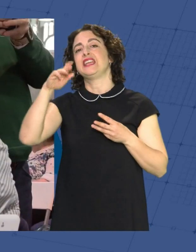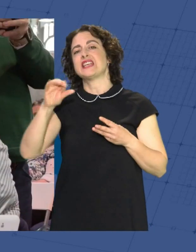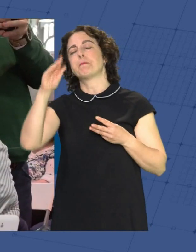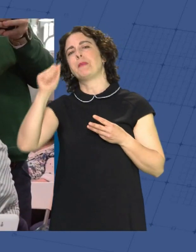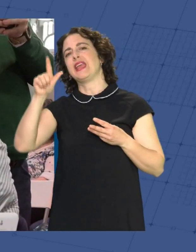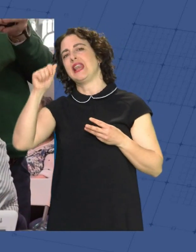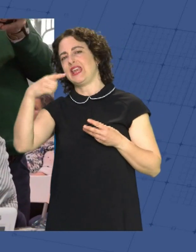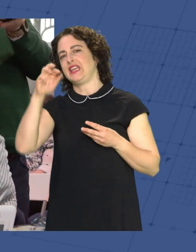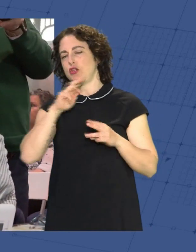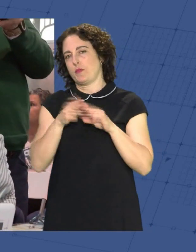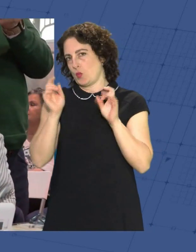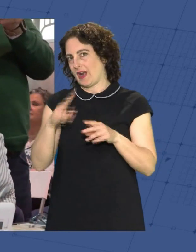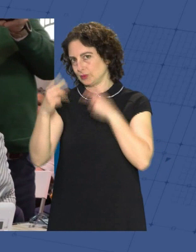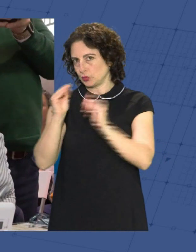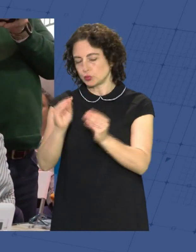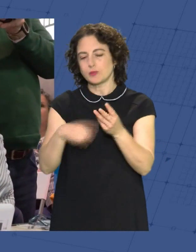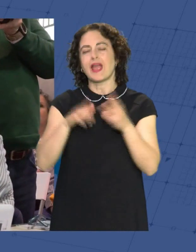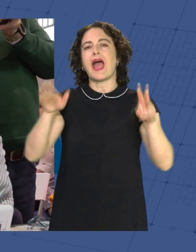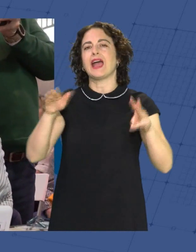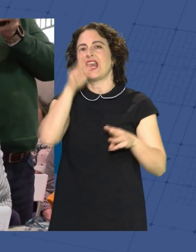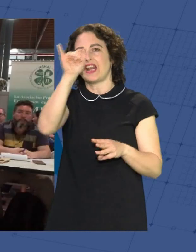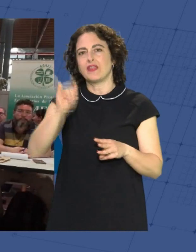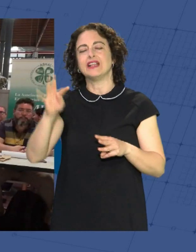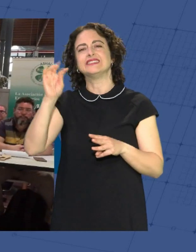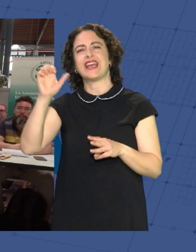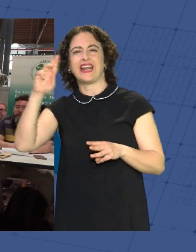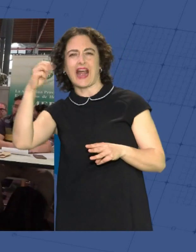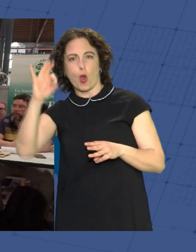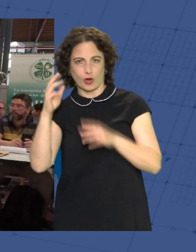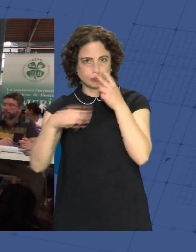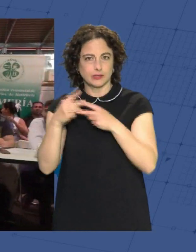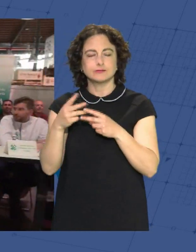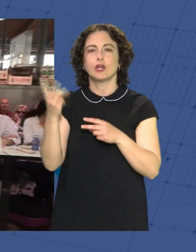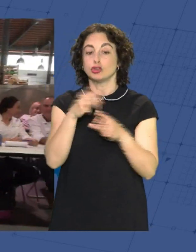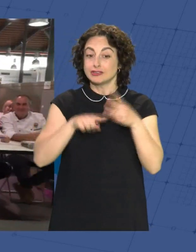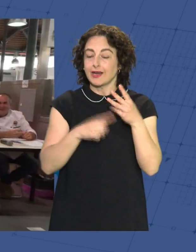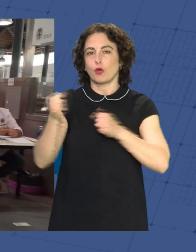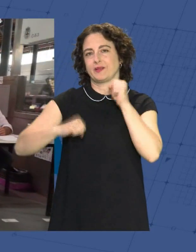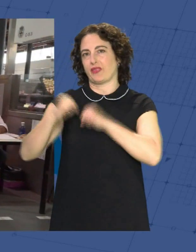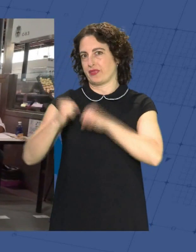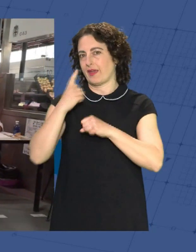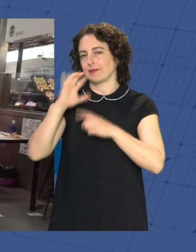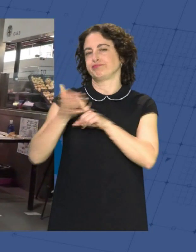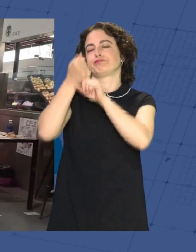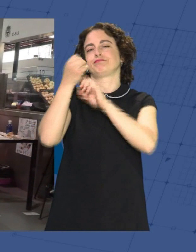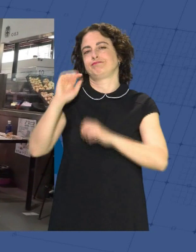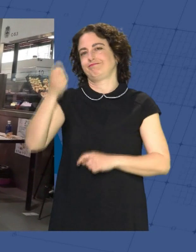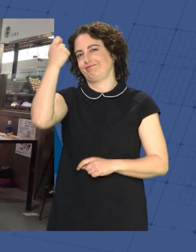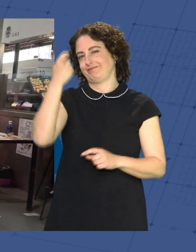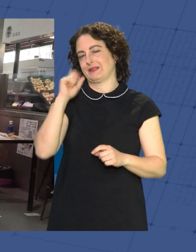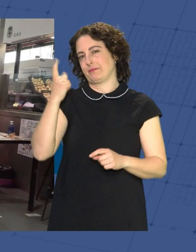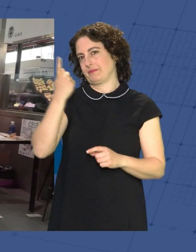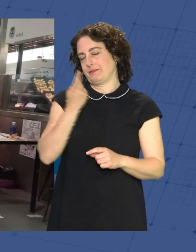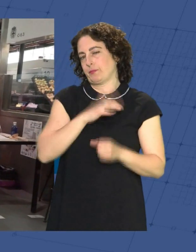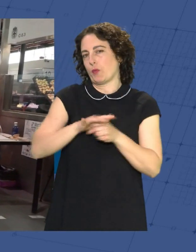restaurante homónimo y Ángel Hernández del Terrao competirán entre fogones por ser el campeón provincial y elaborar la etapa